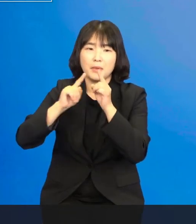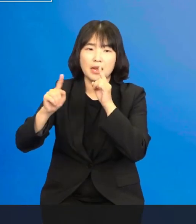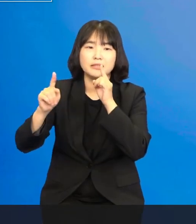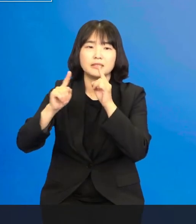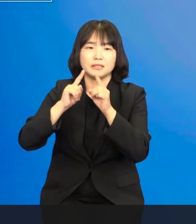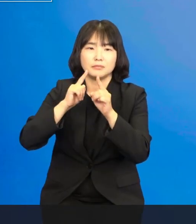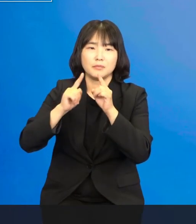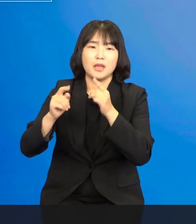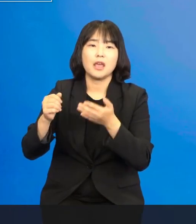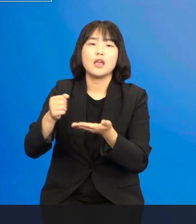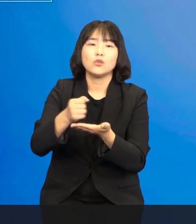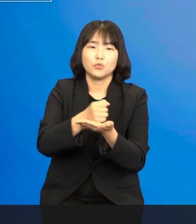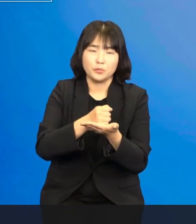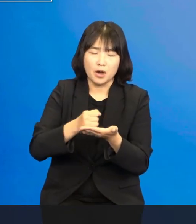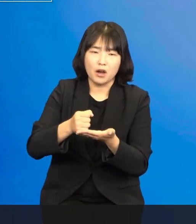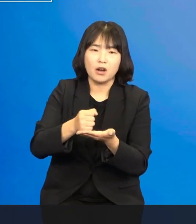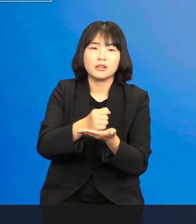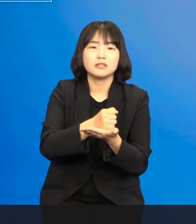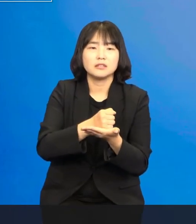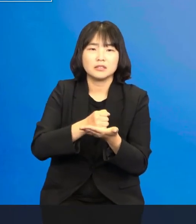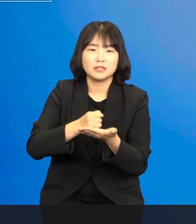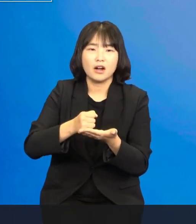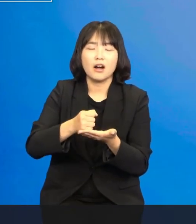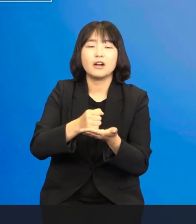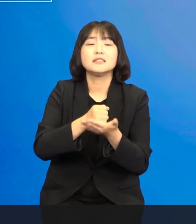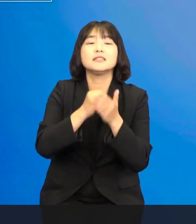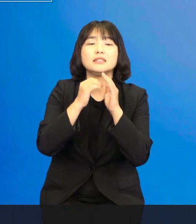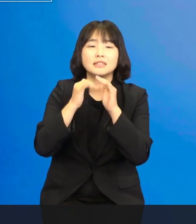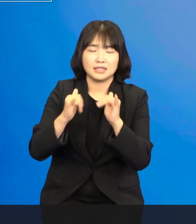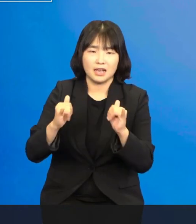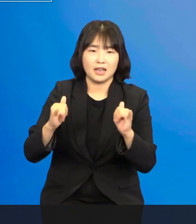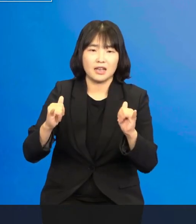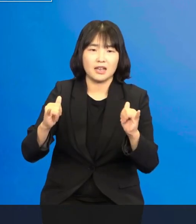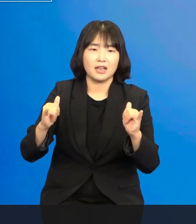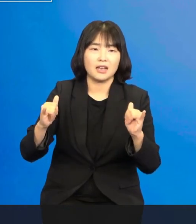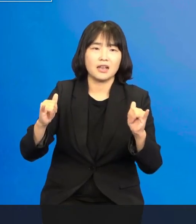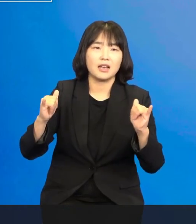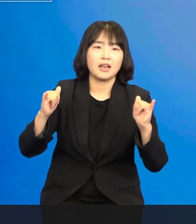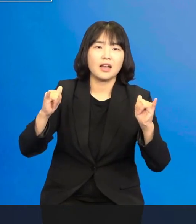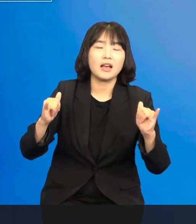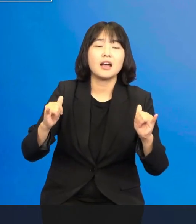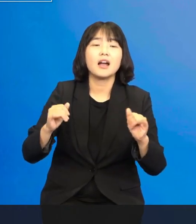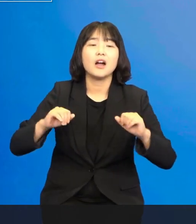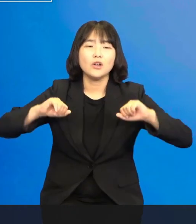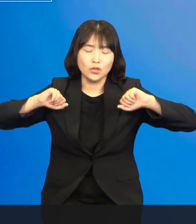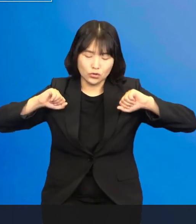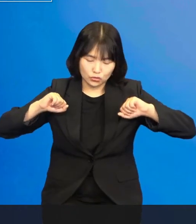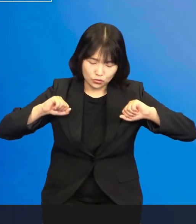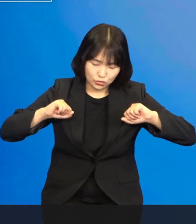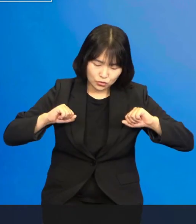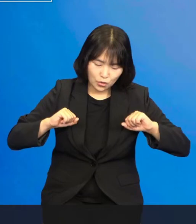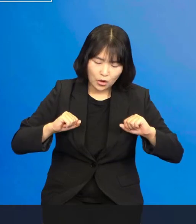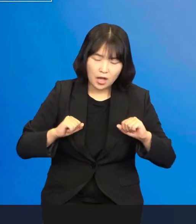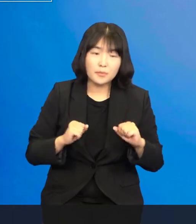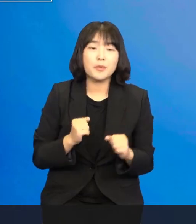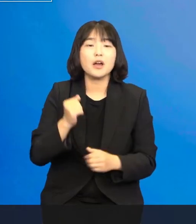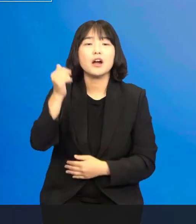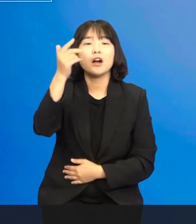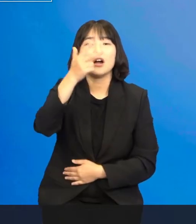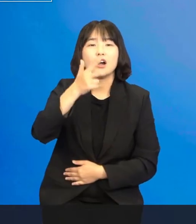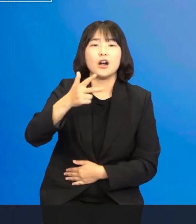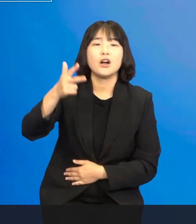하나님 말씀에 영원을 거는 자 순종하여